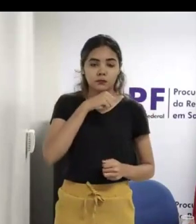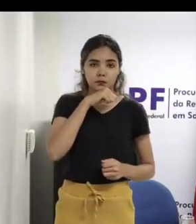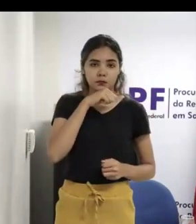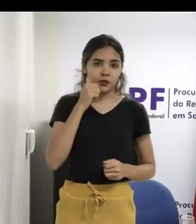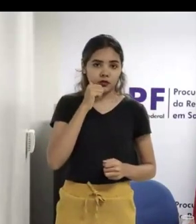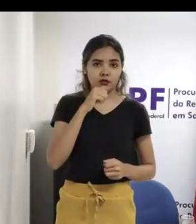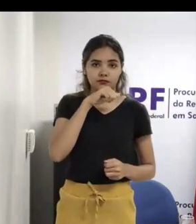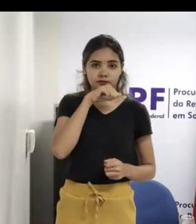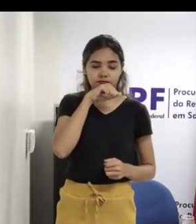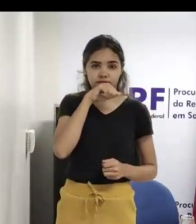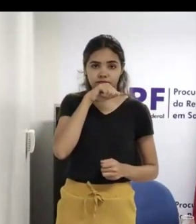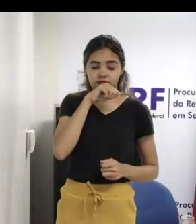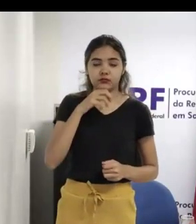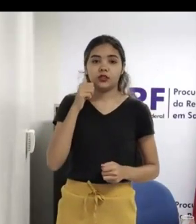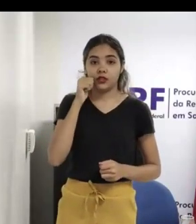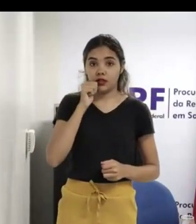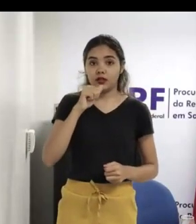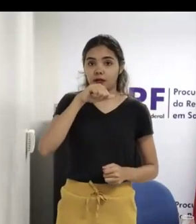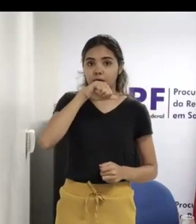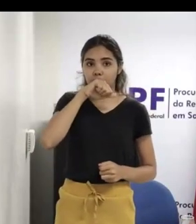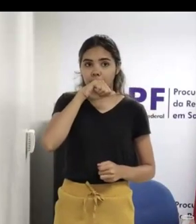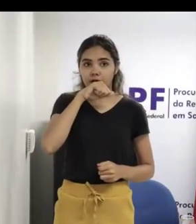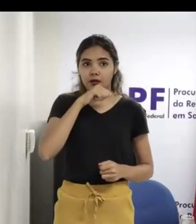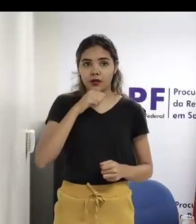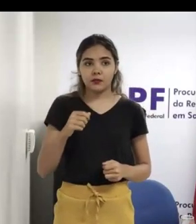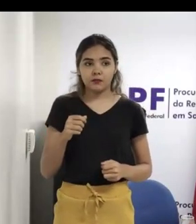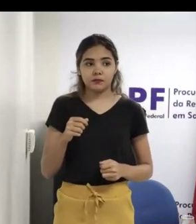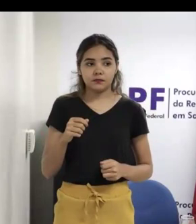dependência tanto emocional como financeira